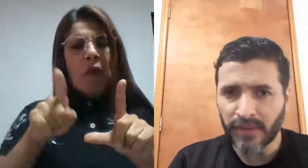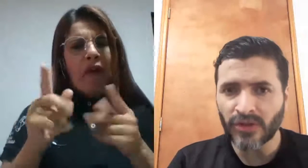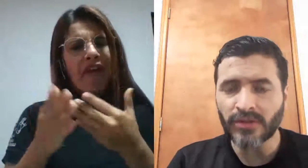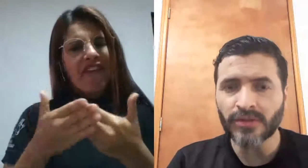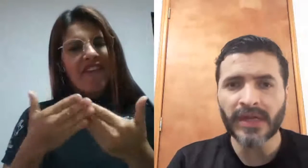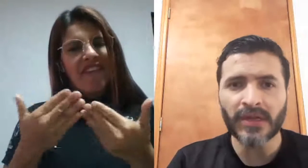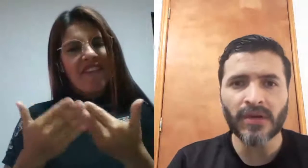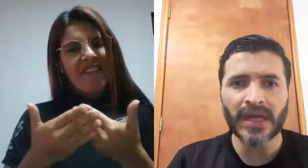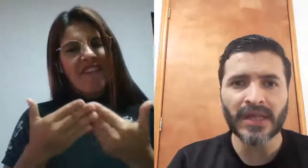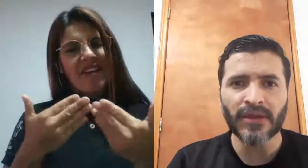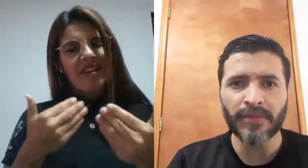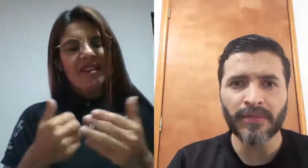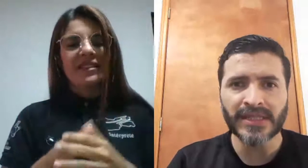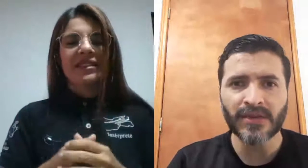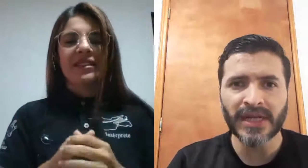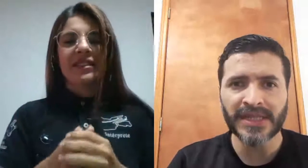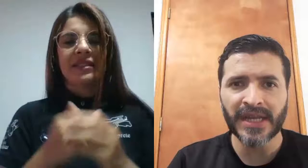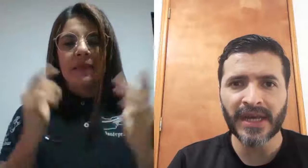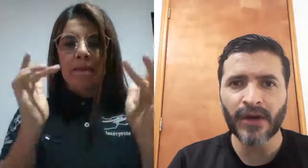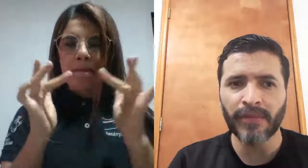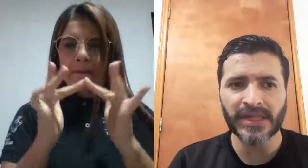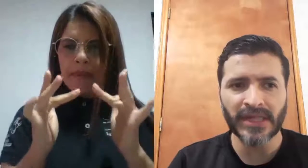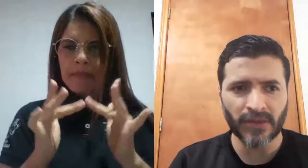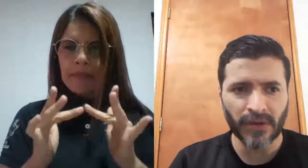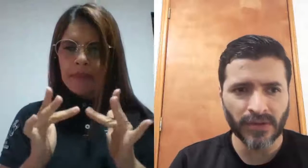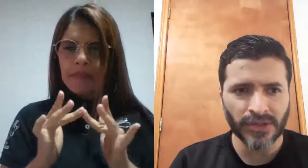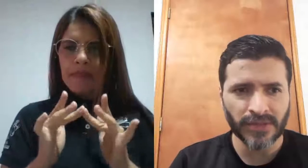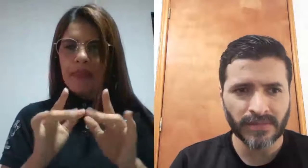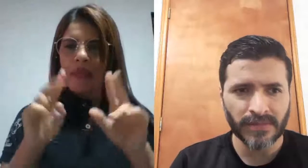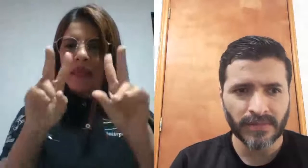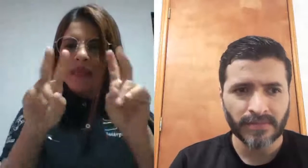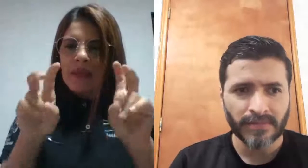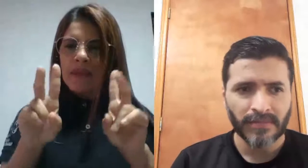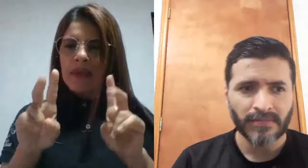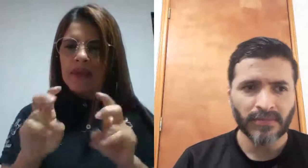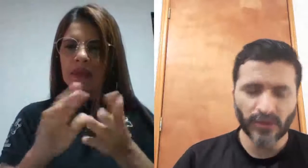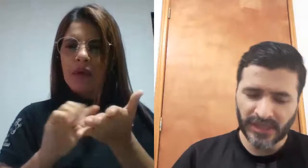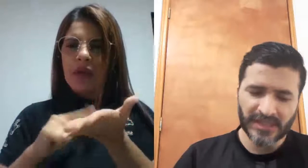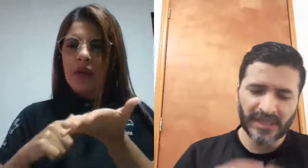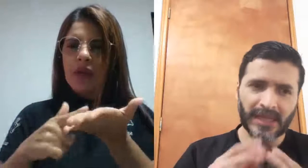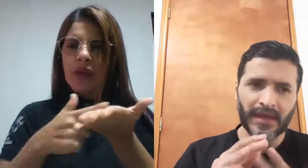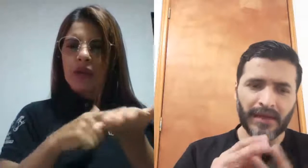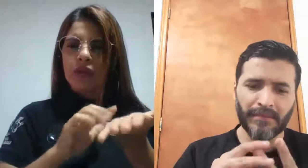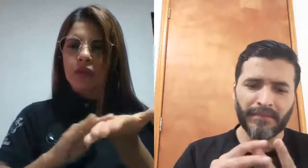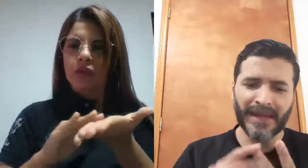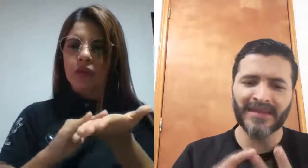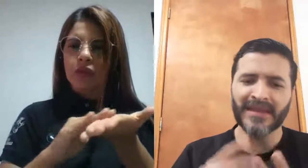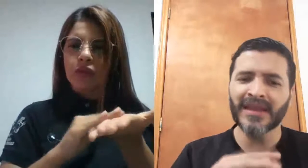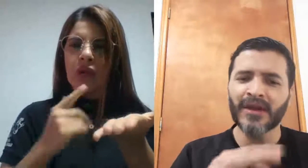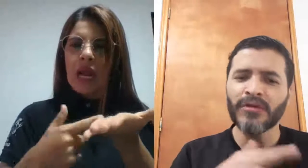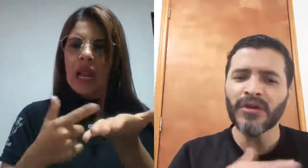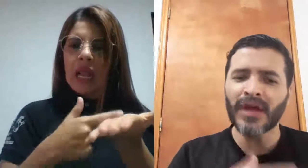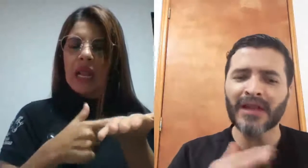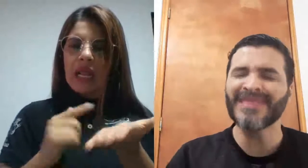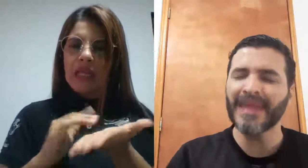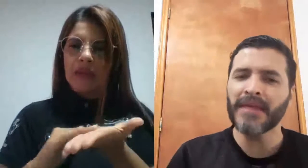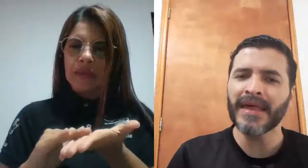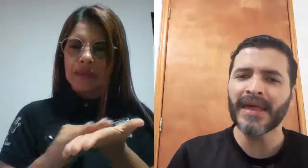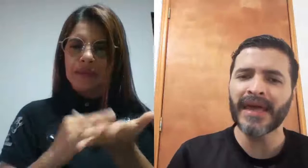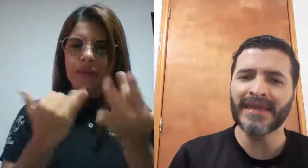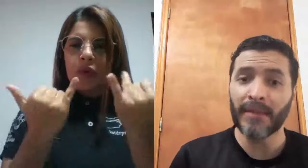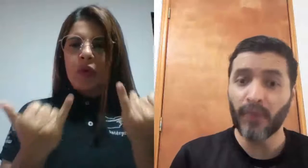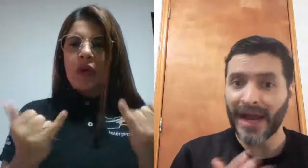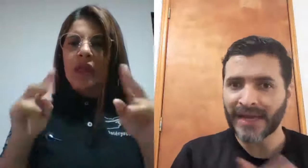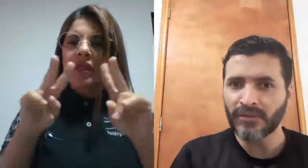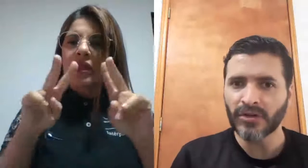igual forma nos hemos venido conectando para hacer una serie de conversatorios. Entonces, para entender hoy el